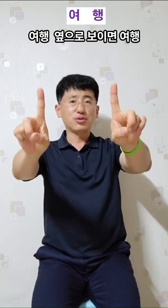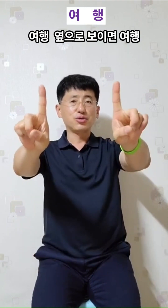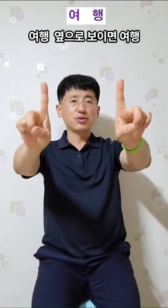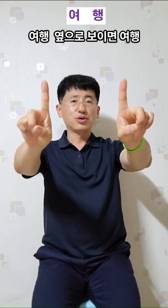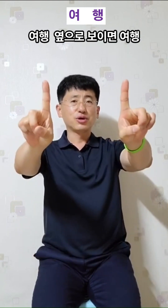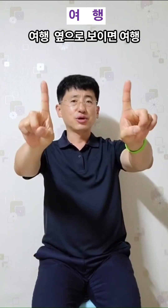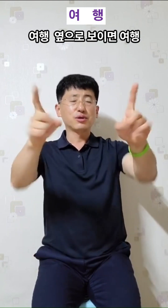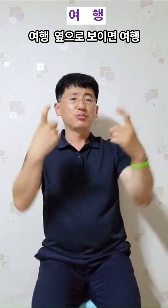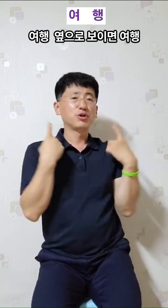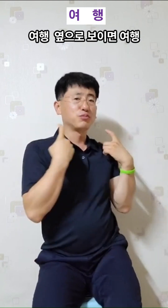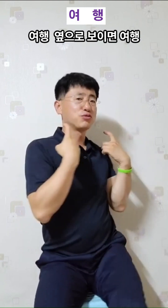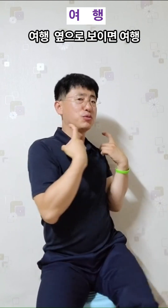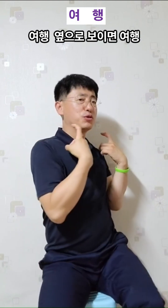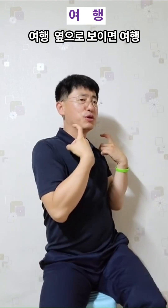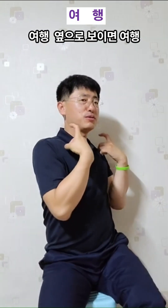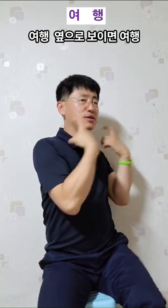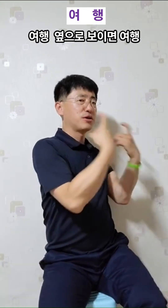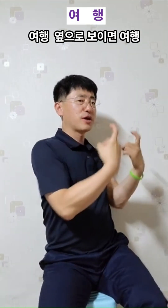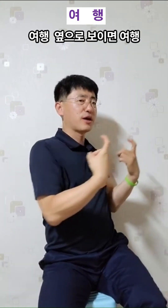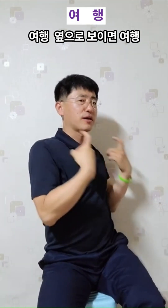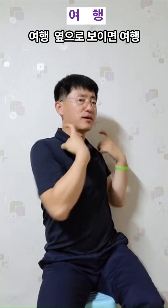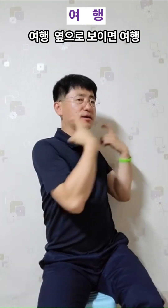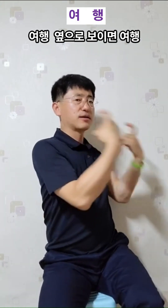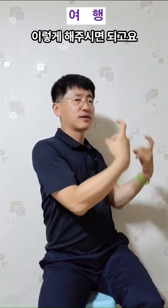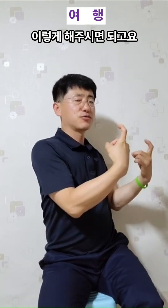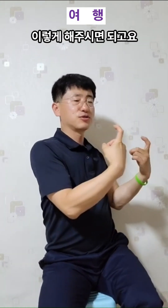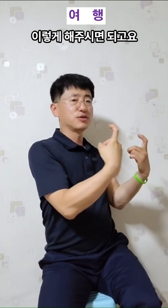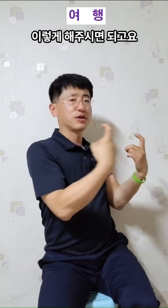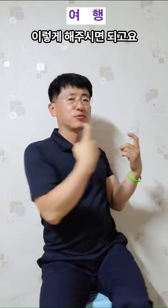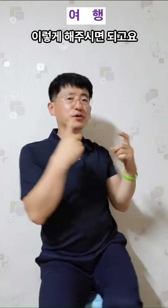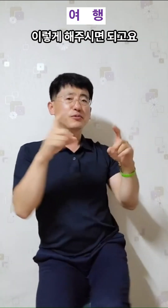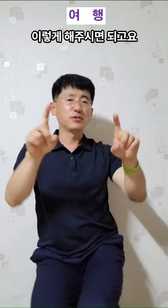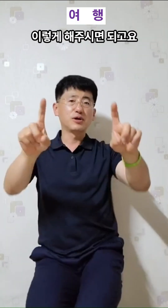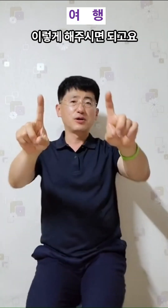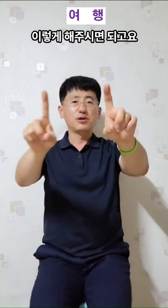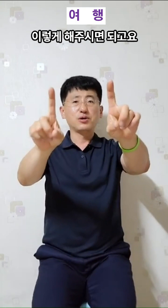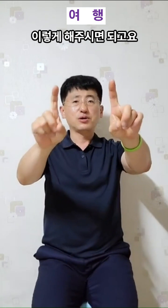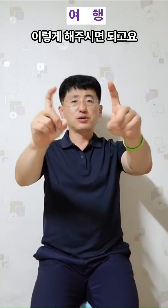뭐 옆으로 보이면은 여행 이렇게 해주시면 되고요.